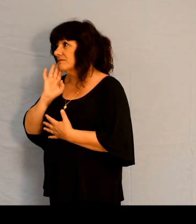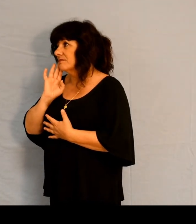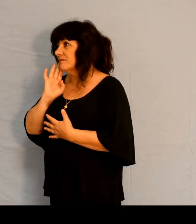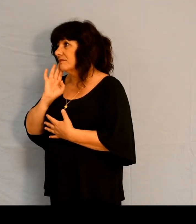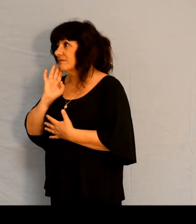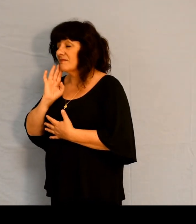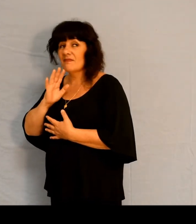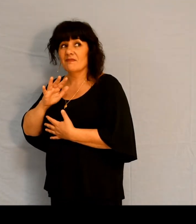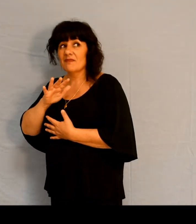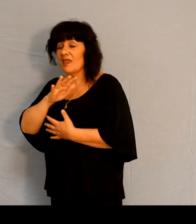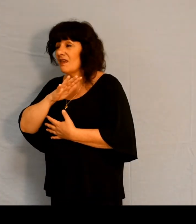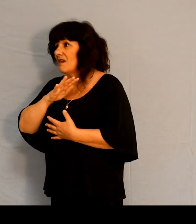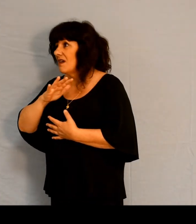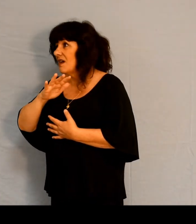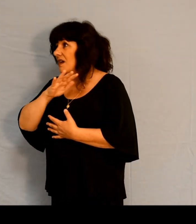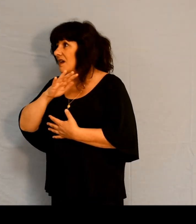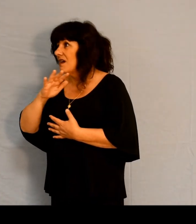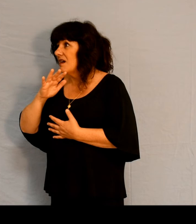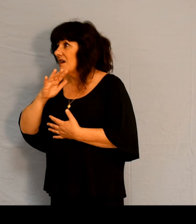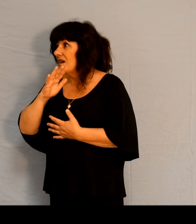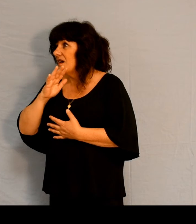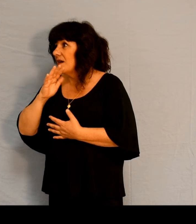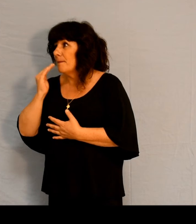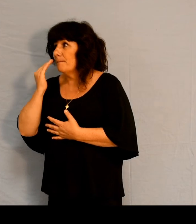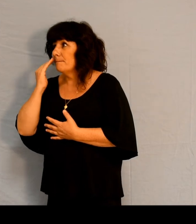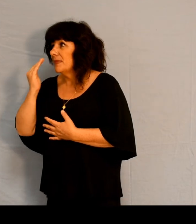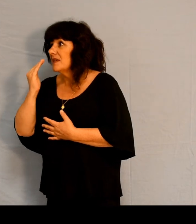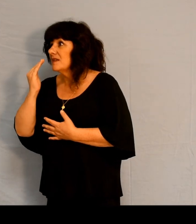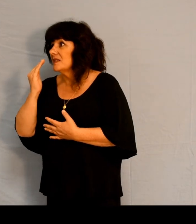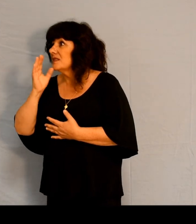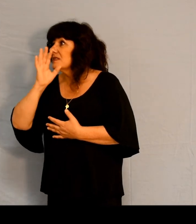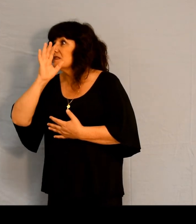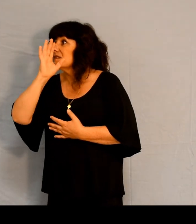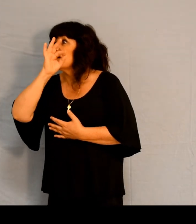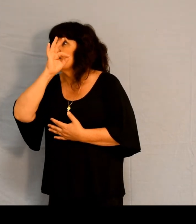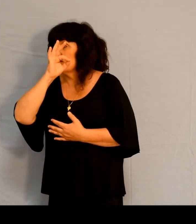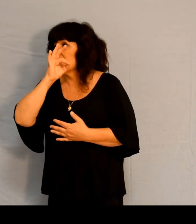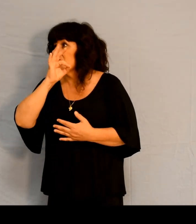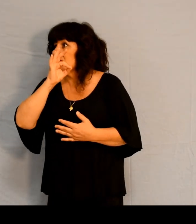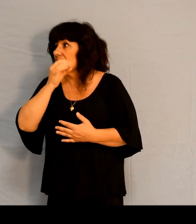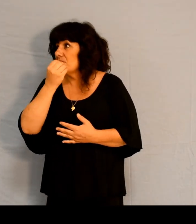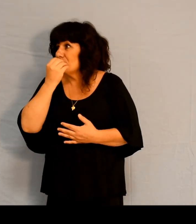Peut-être, sur les 50 justes, en manquera-t-il 5 ?